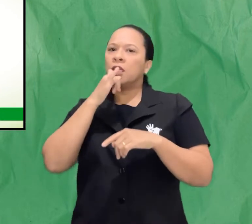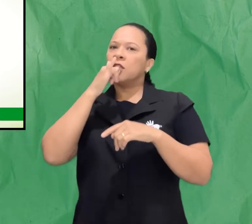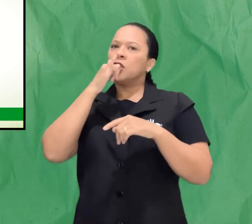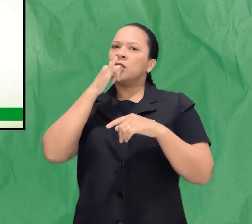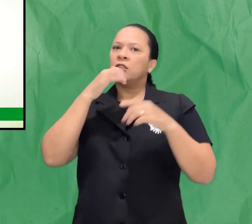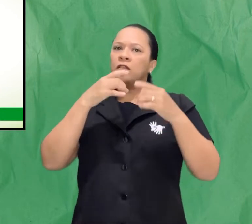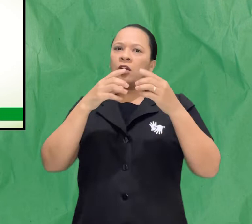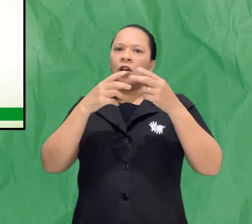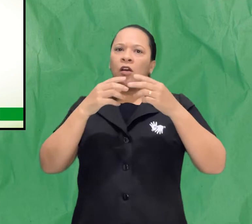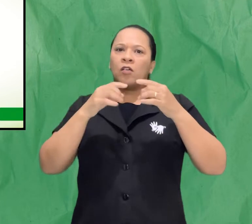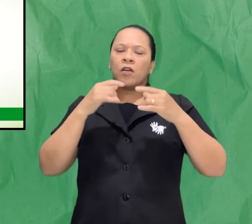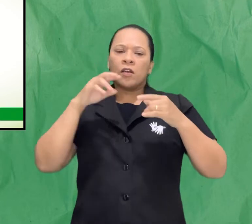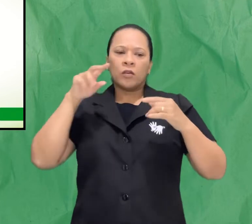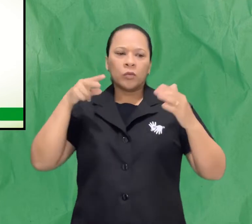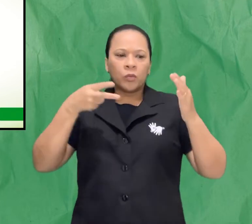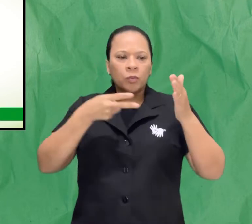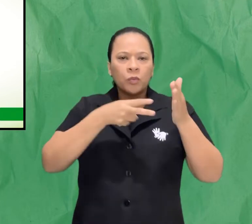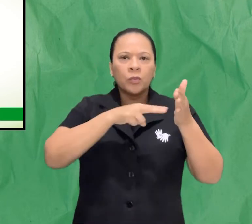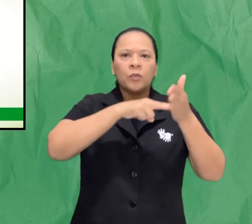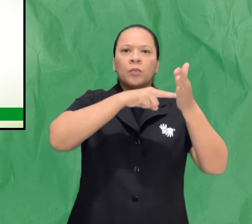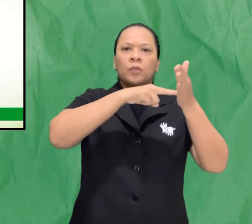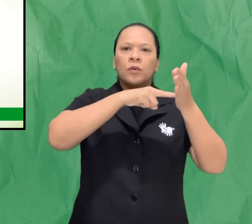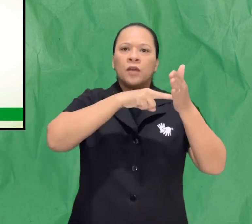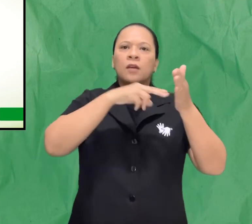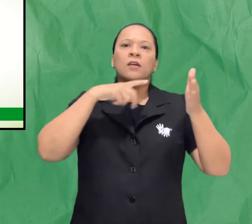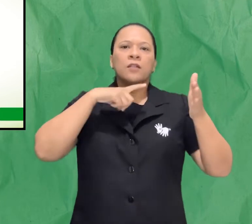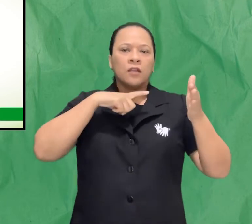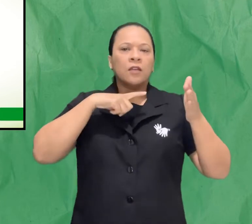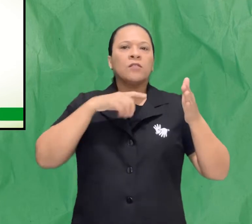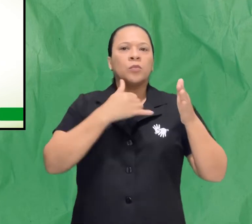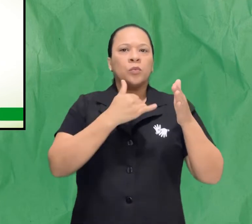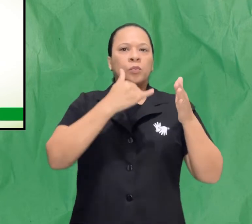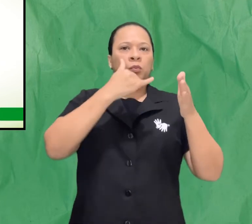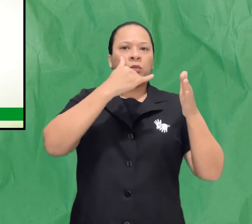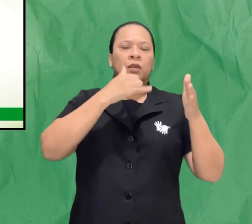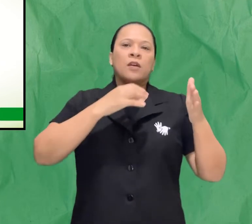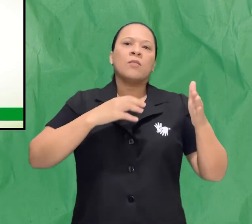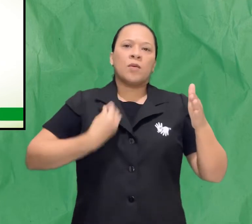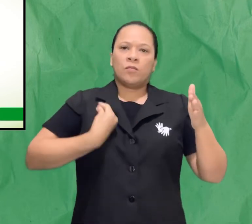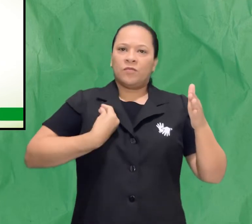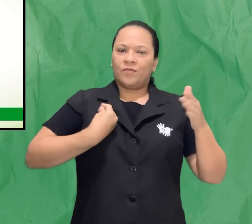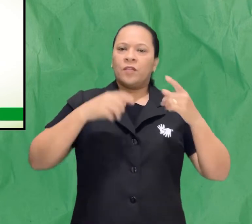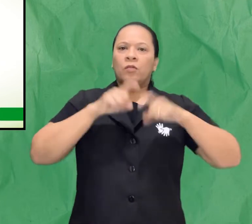itens que estão presentes em todos os computadores.